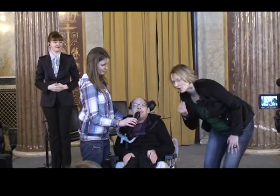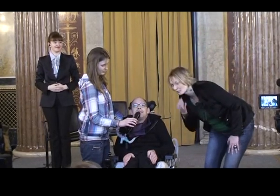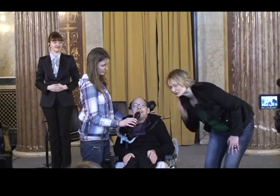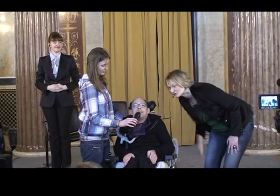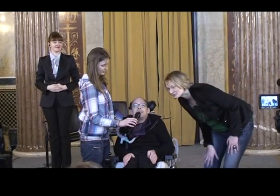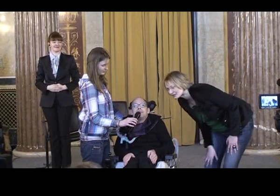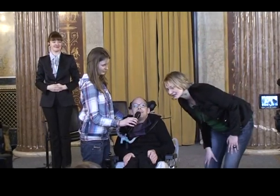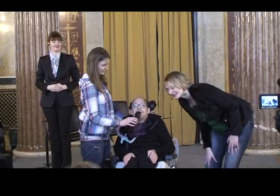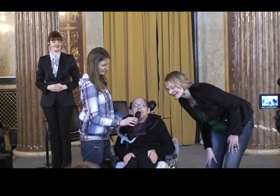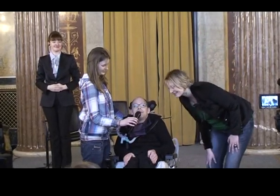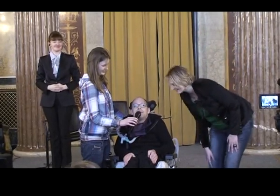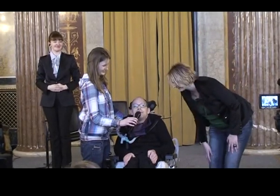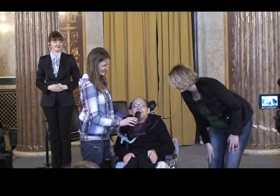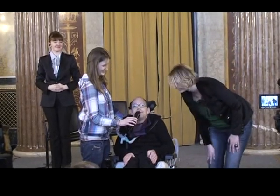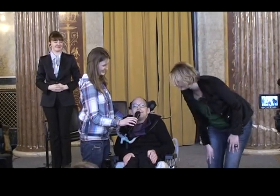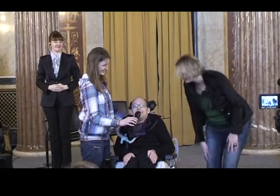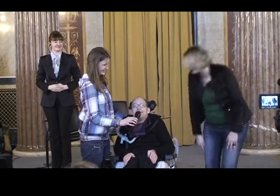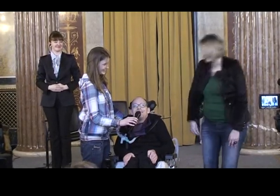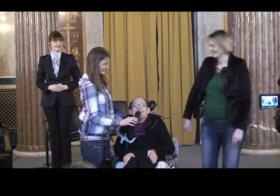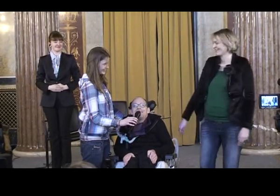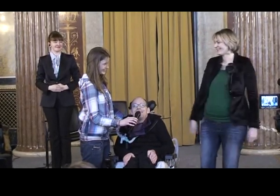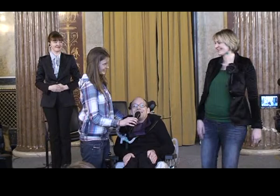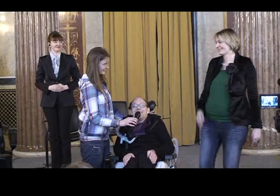Wir haben den Segen von ganz oben bekommen von Josef, nicht wahr?